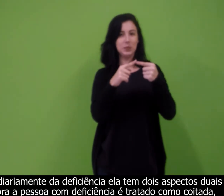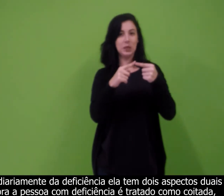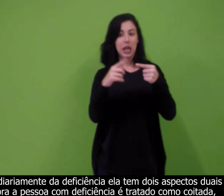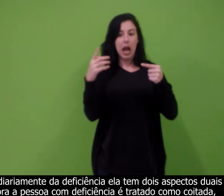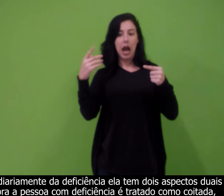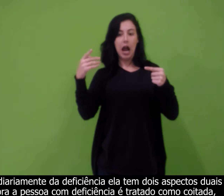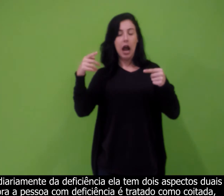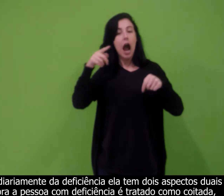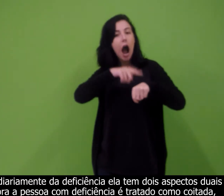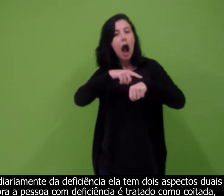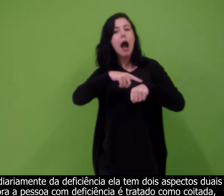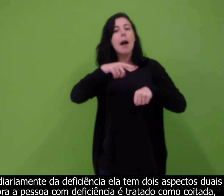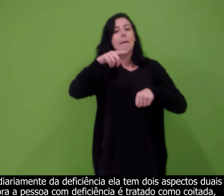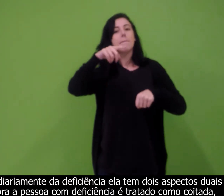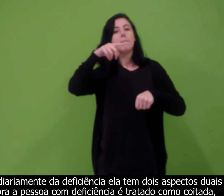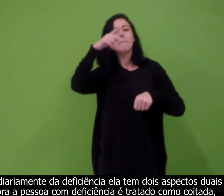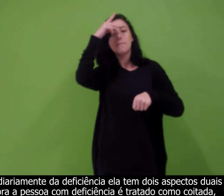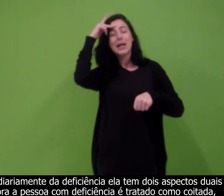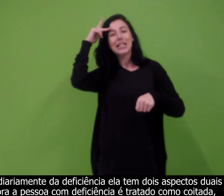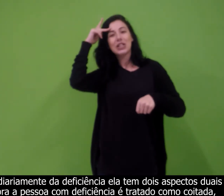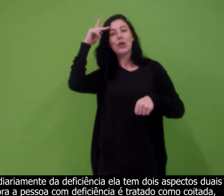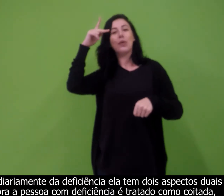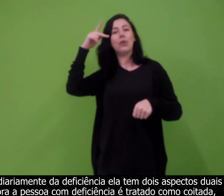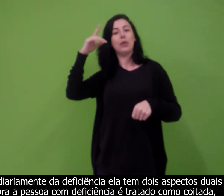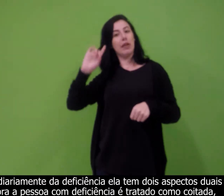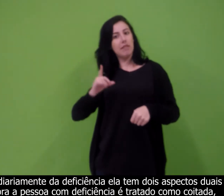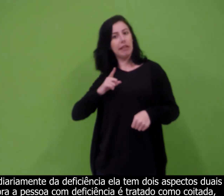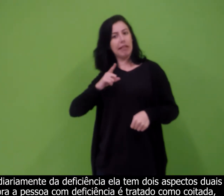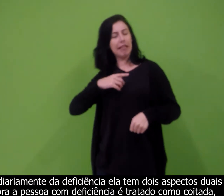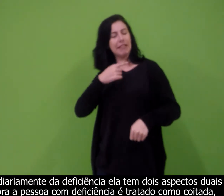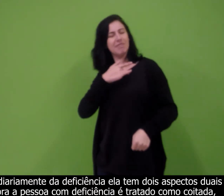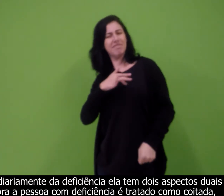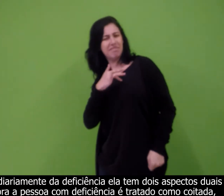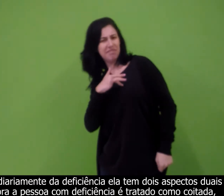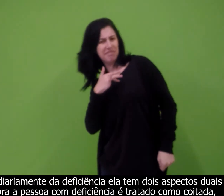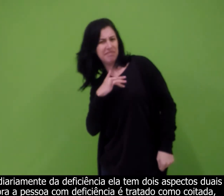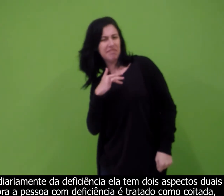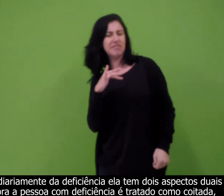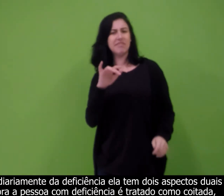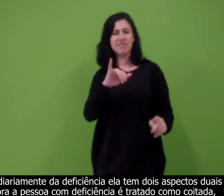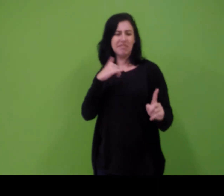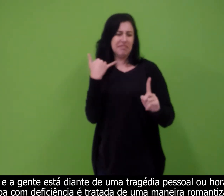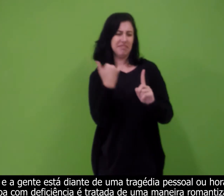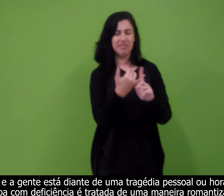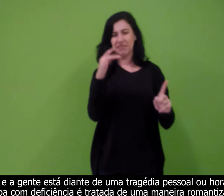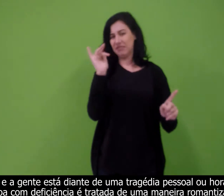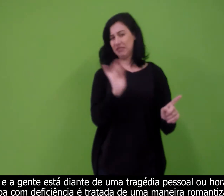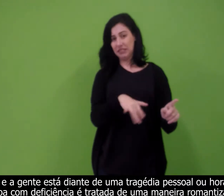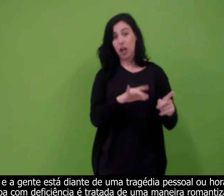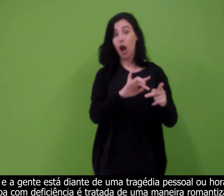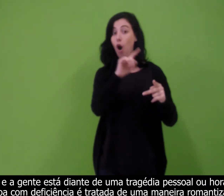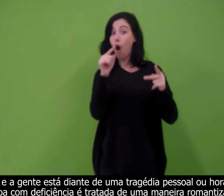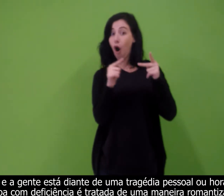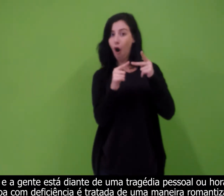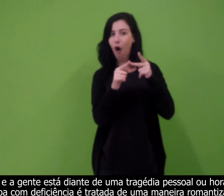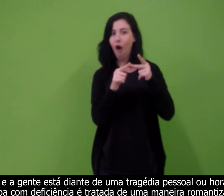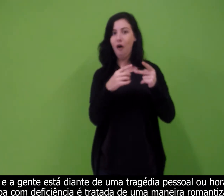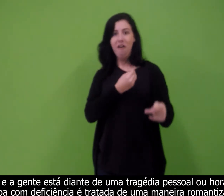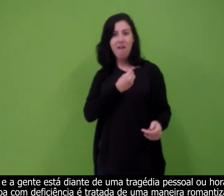dois aspectos duais, que é, ora, a pessoa com deficiência é tratada como coitada, como vítima, e a gente está diante